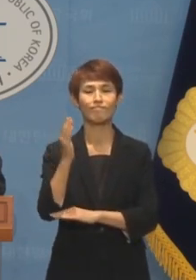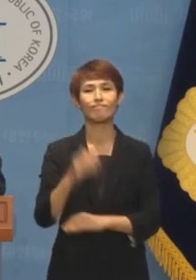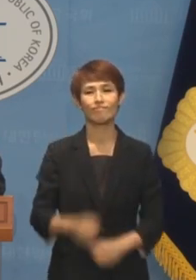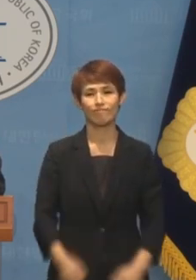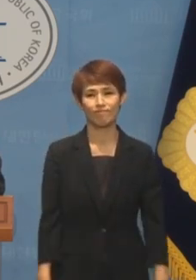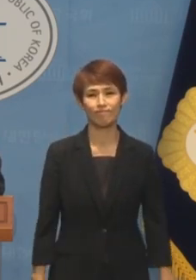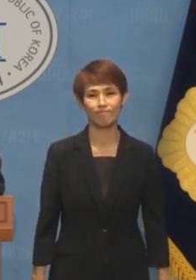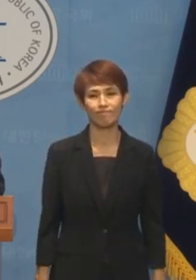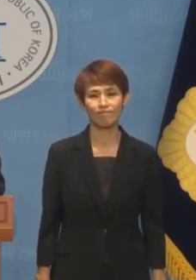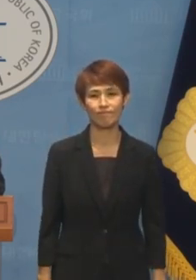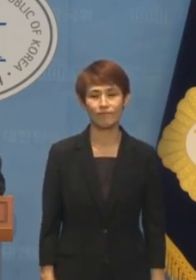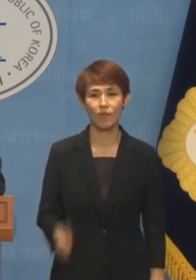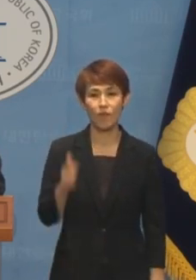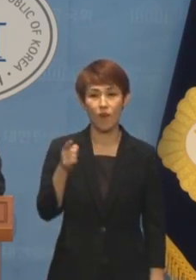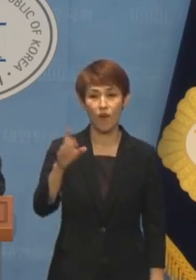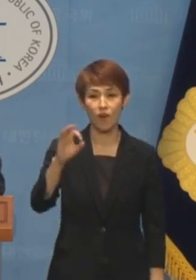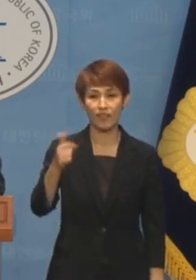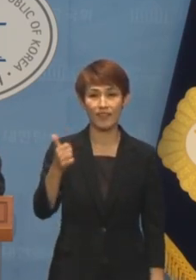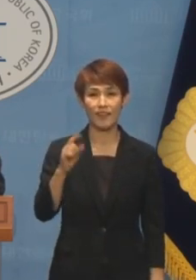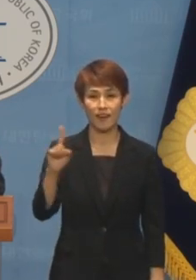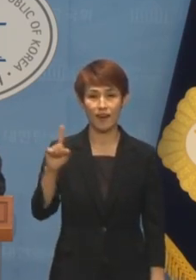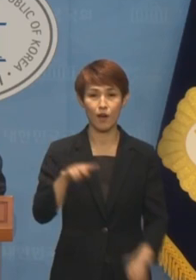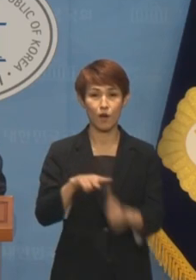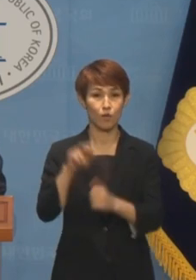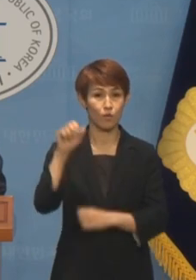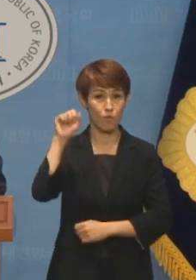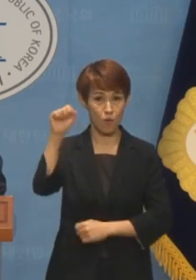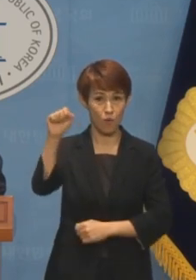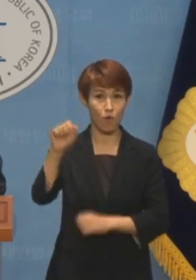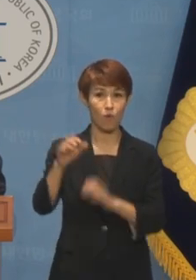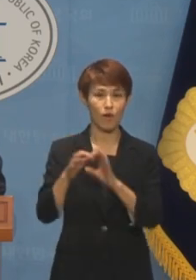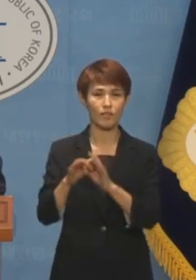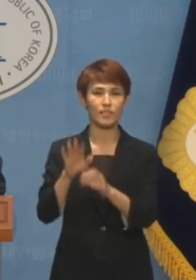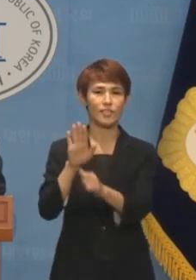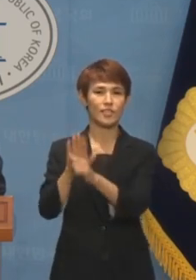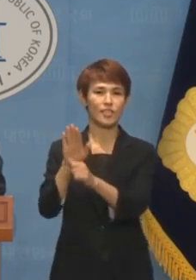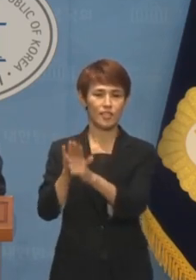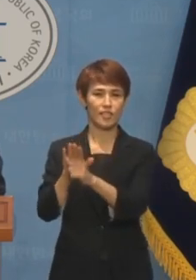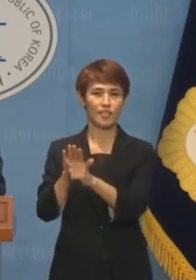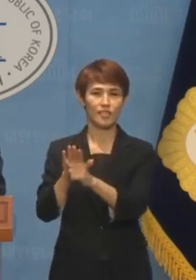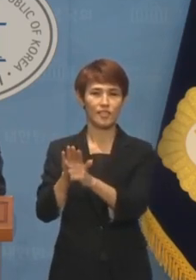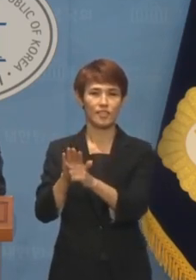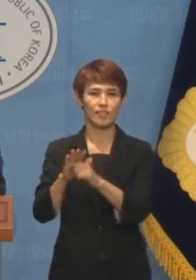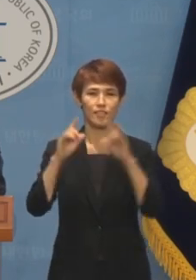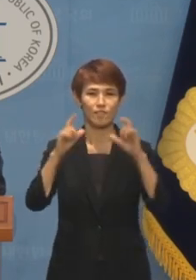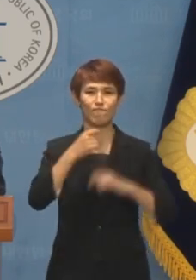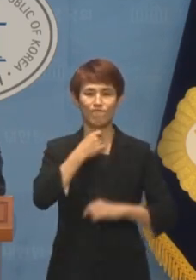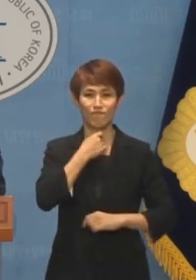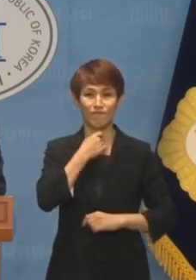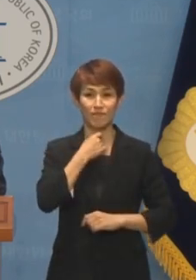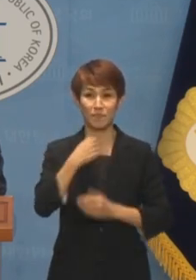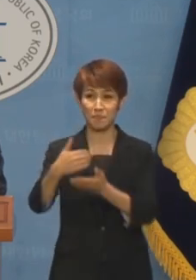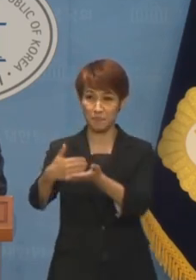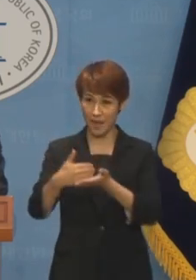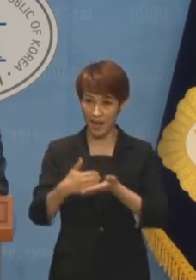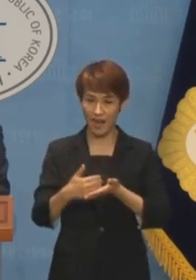있습니다. 오늘 또 허은하 후보 관련해서 지지선언 요청이 있어서 오늘 또 이렇게 소개드리고